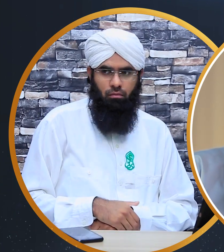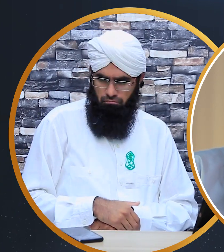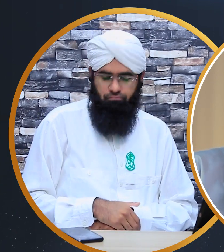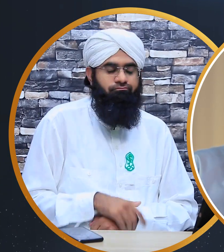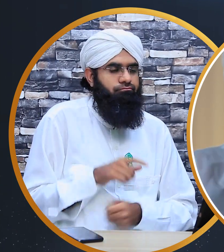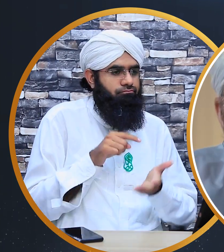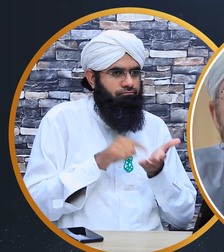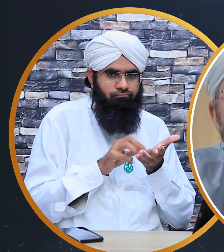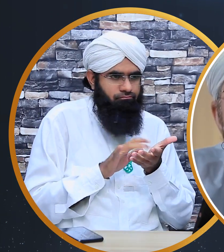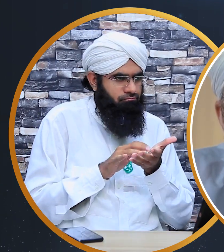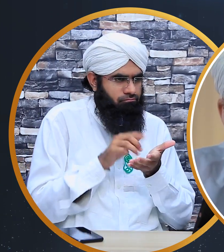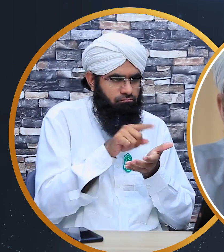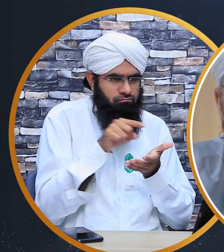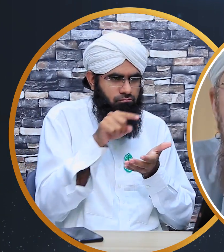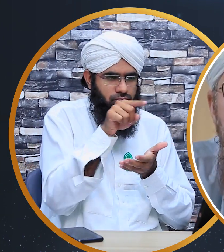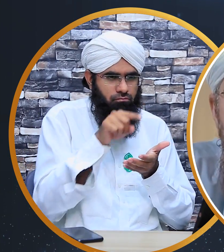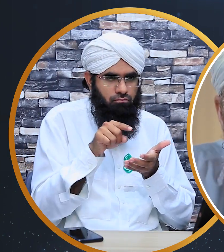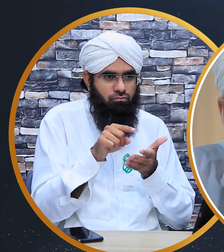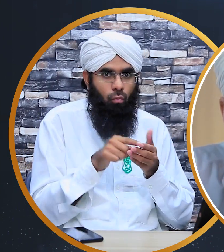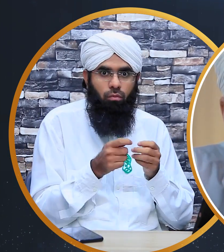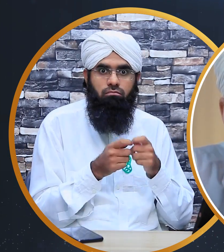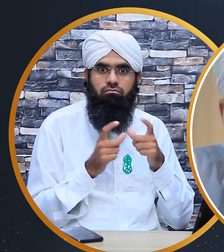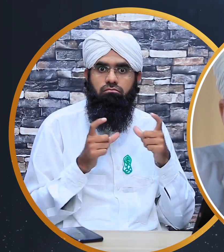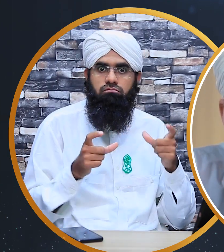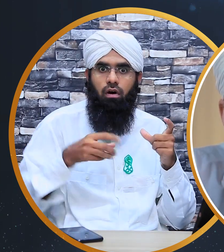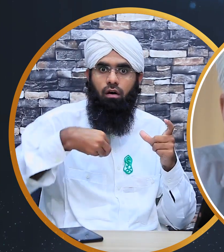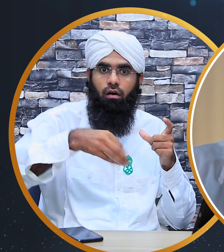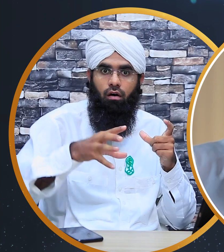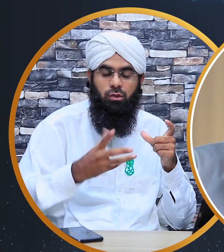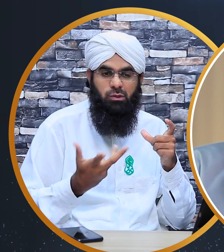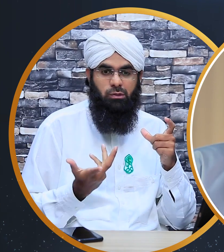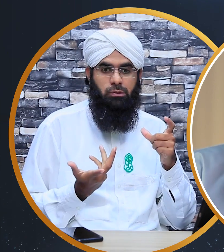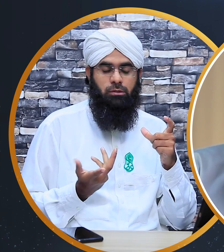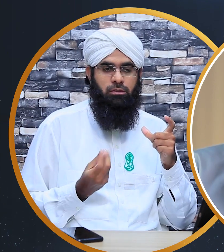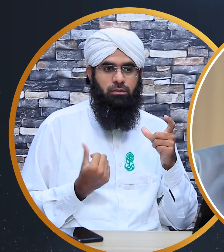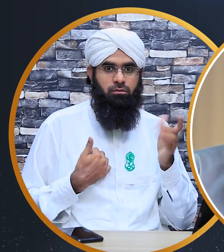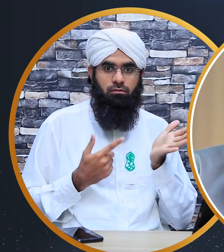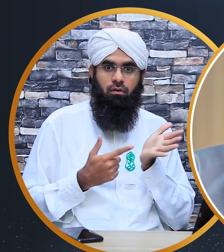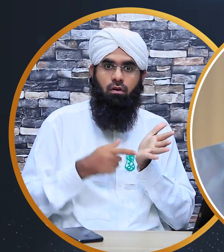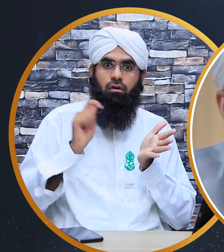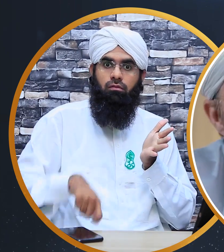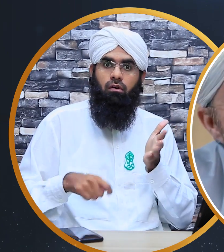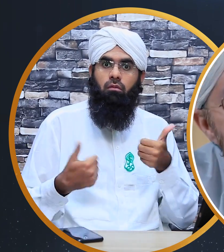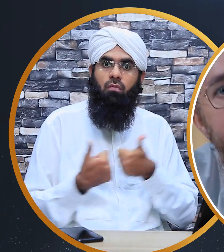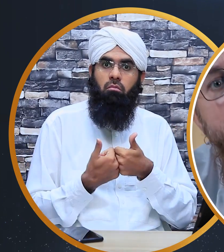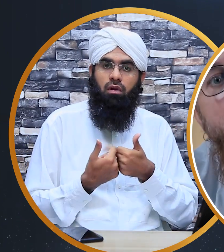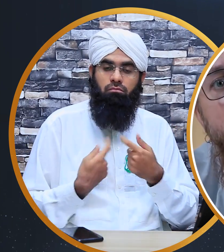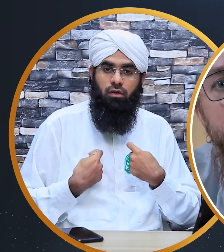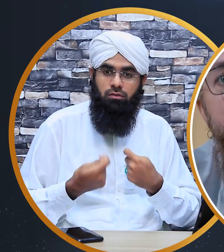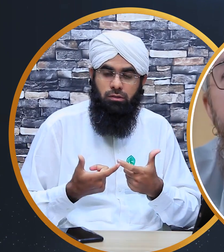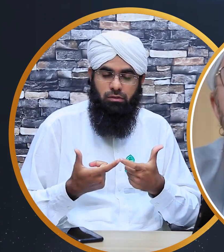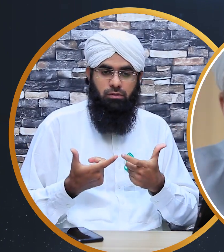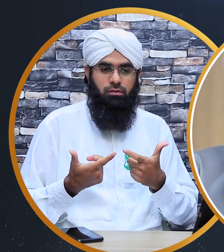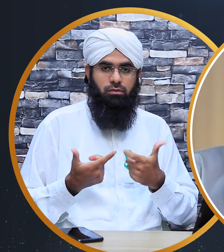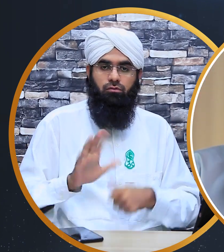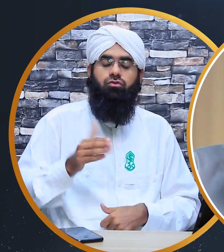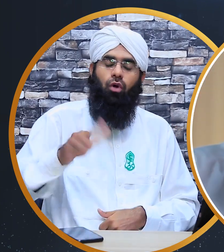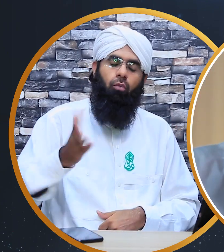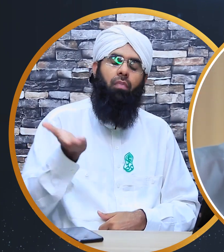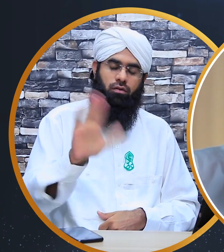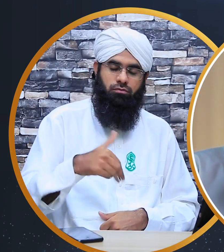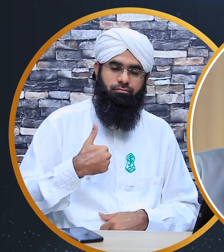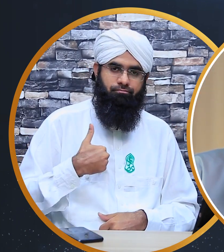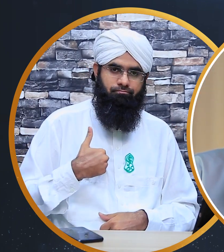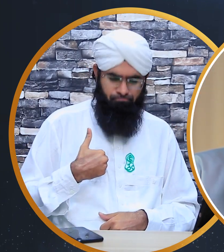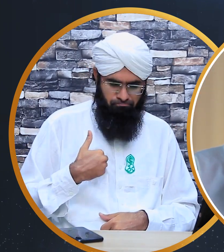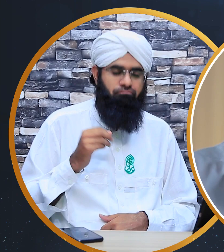جاتی۔ کہتے مجھے تو یہ ٹیکس معلوم ہو رہا ہے، میں بعد میں بتاؤں گا۔ صحابہ کرام جب ریٹرن بیک ہوئے نبی پاک علیہ